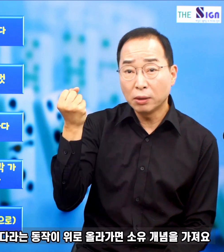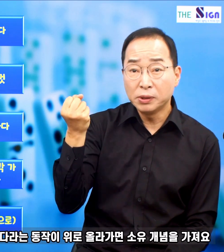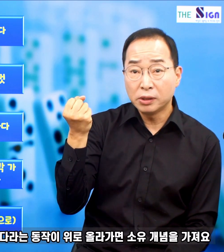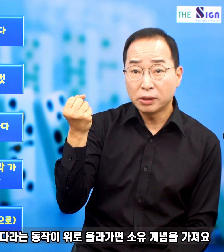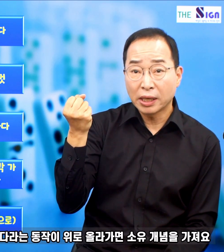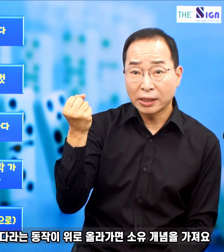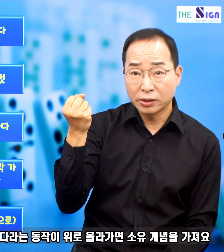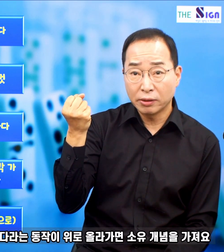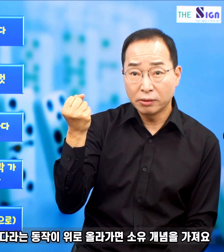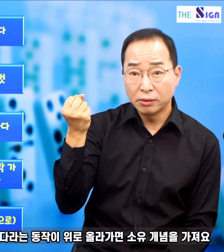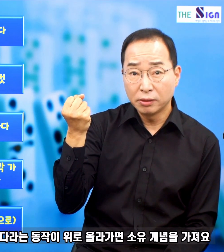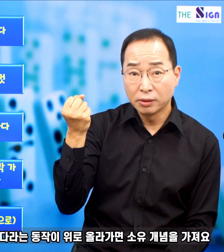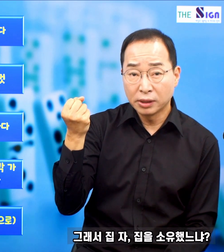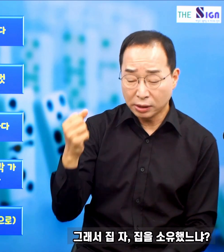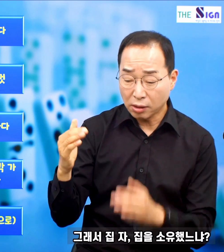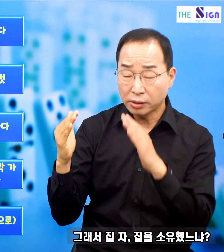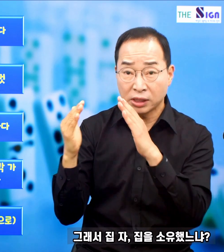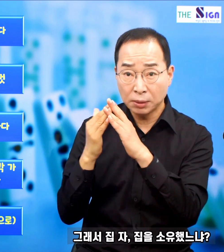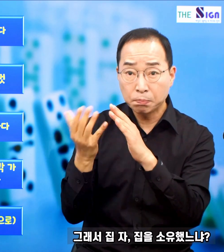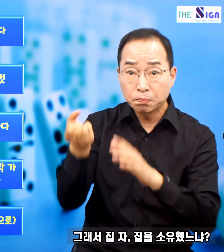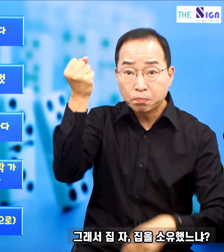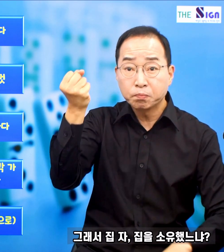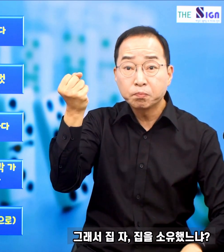개념을 가져요. 그래서 집.